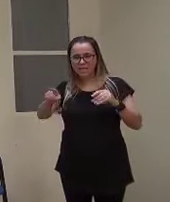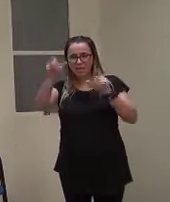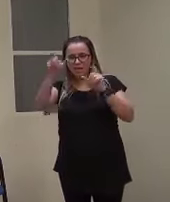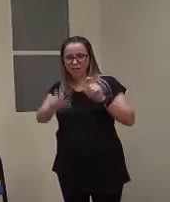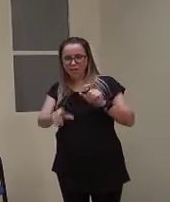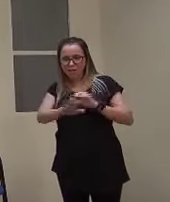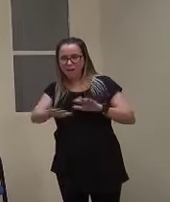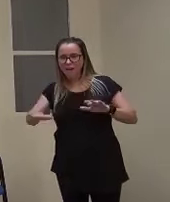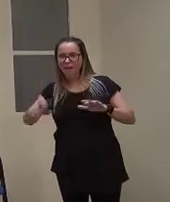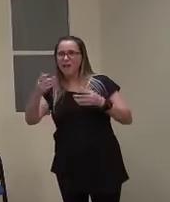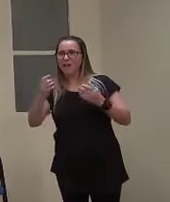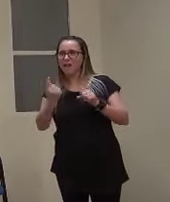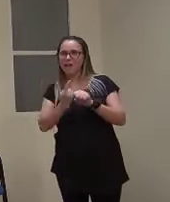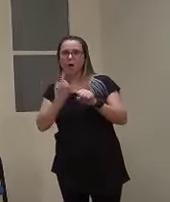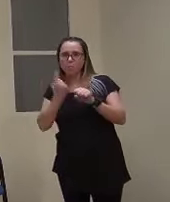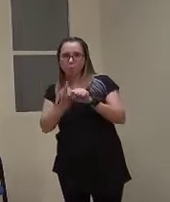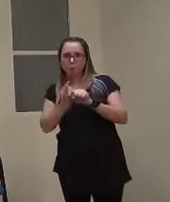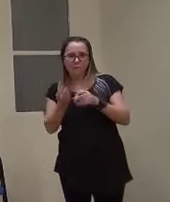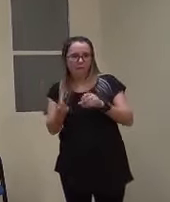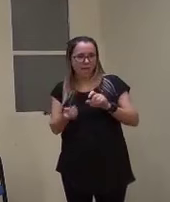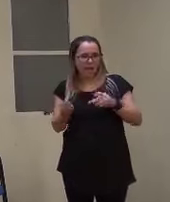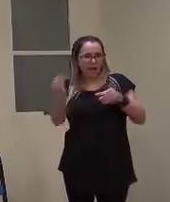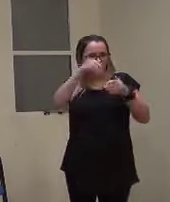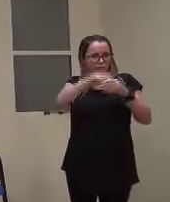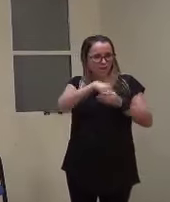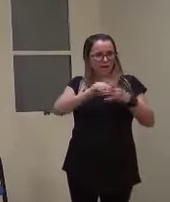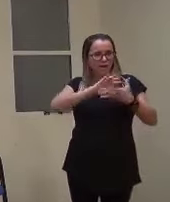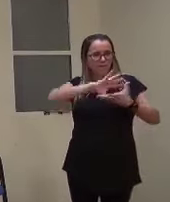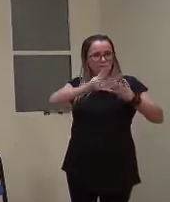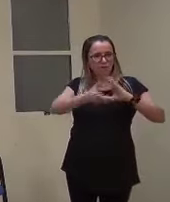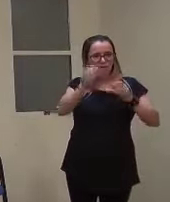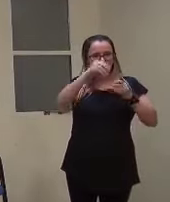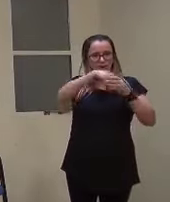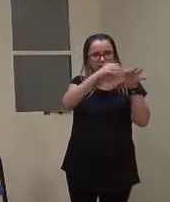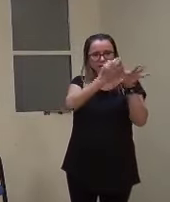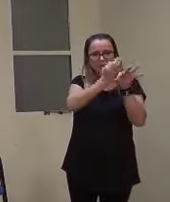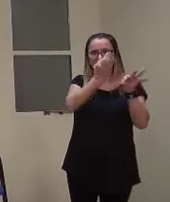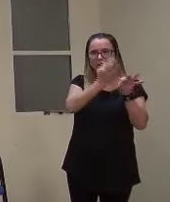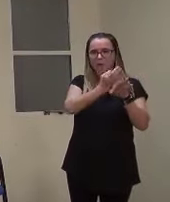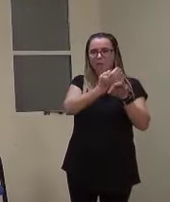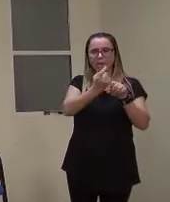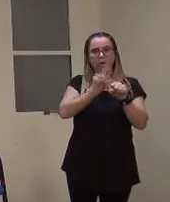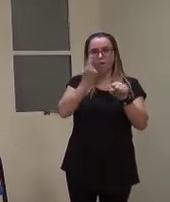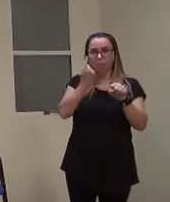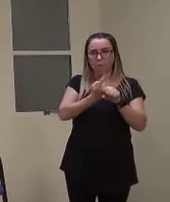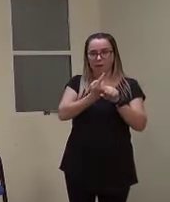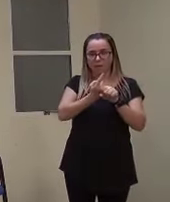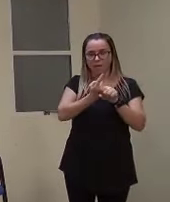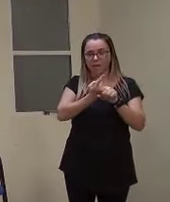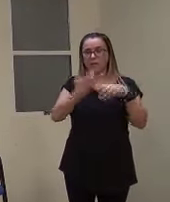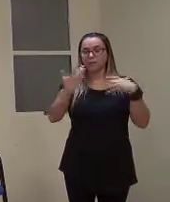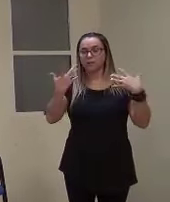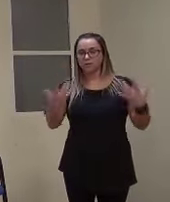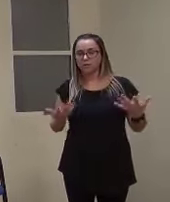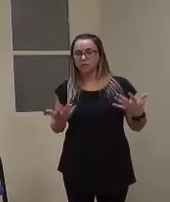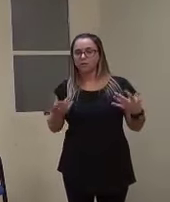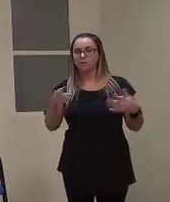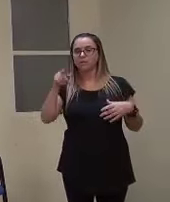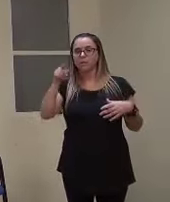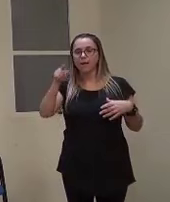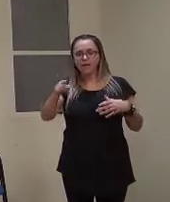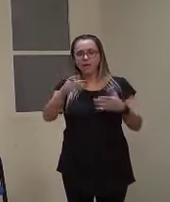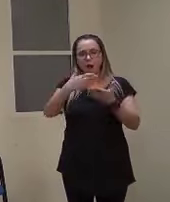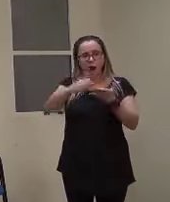a los modos de estar en la escuela y entonces en ese proceso de